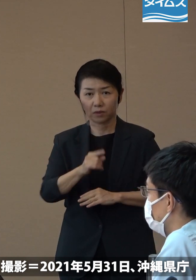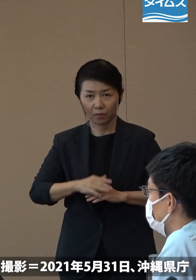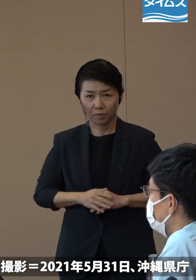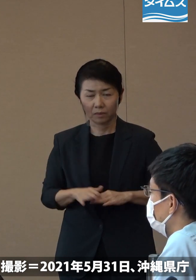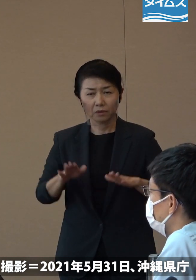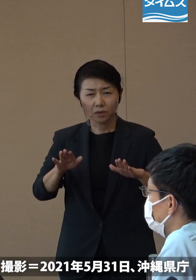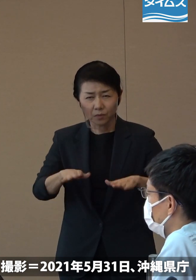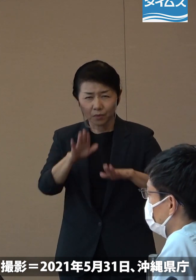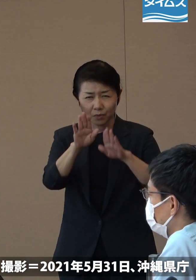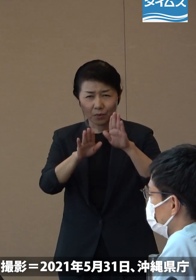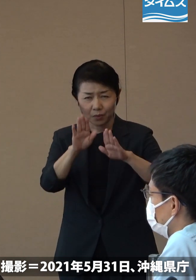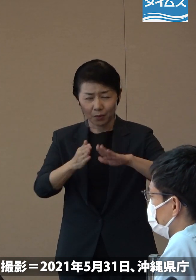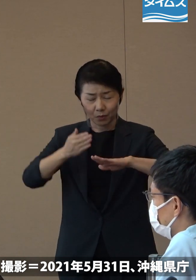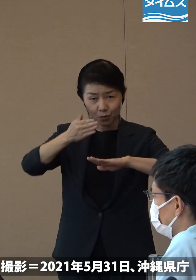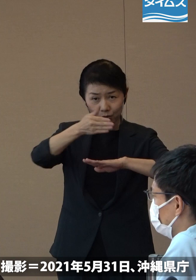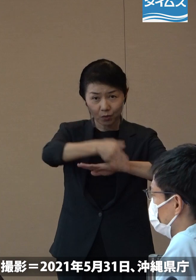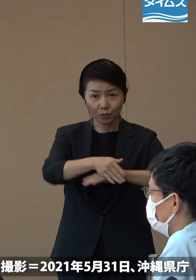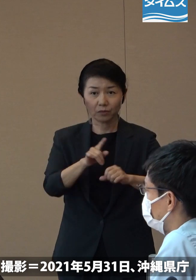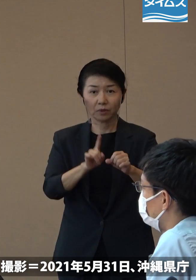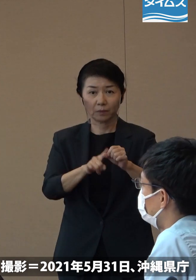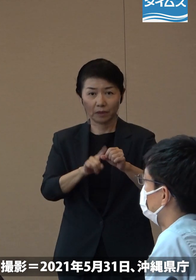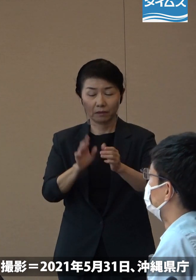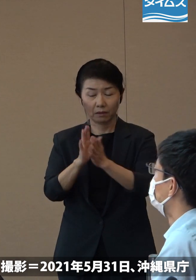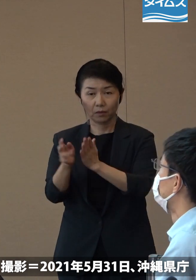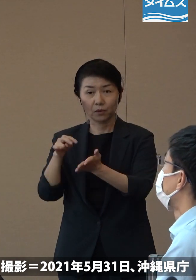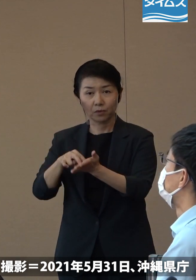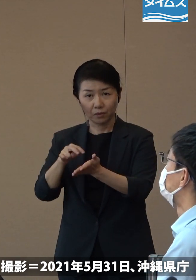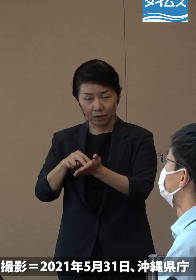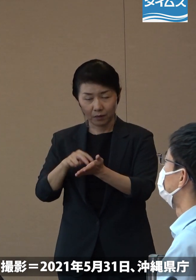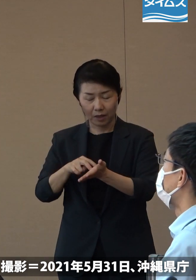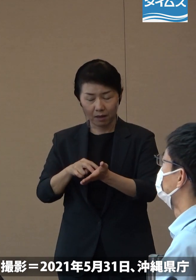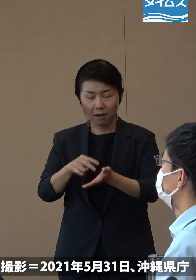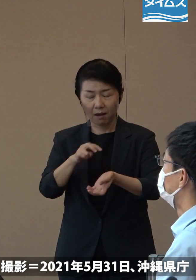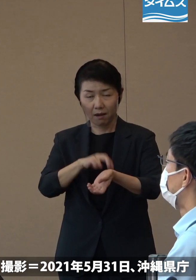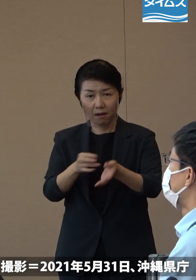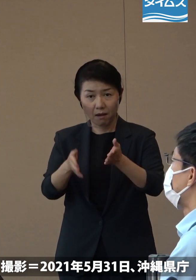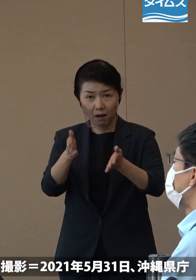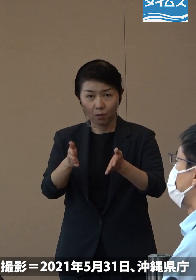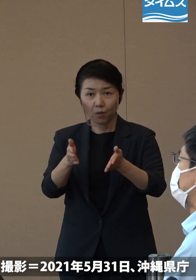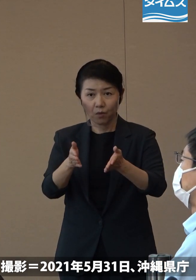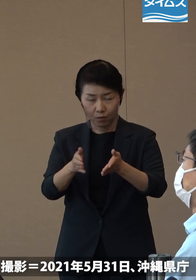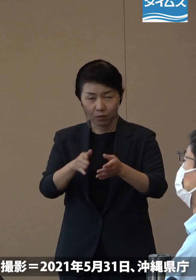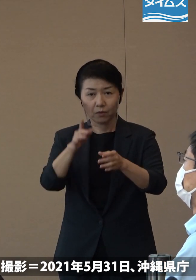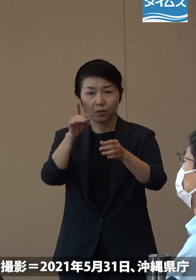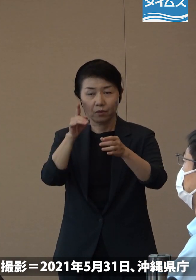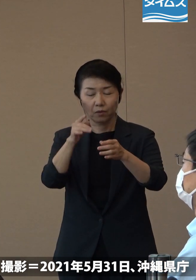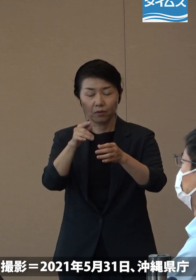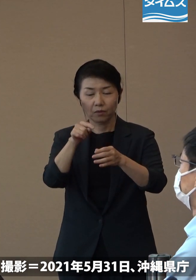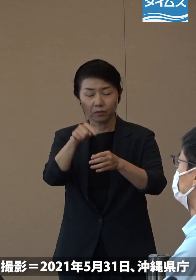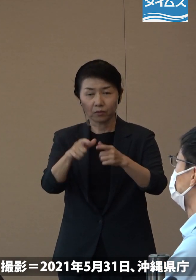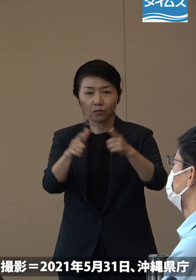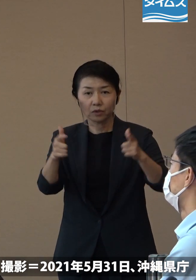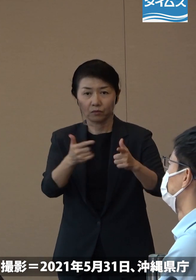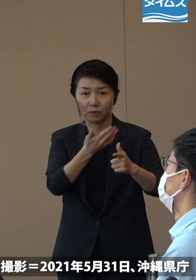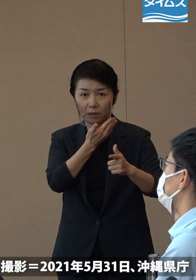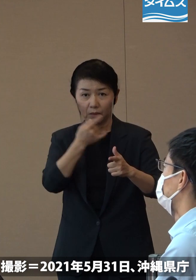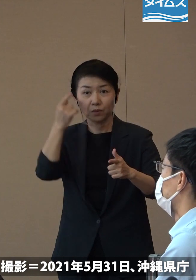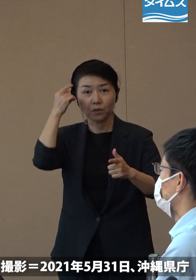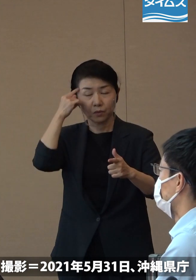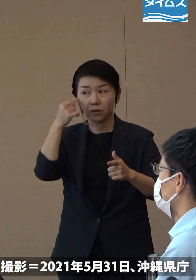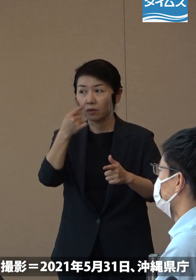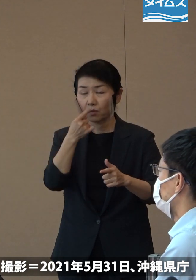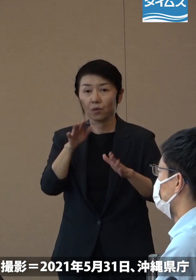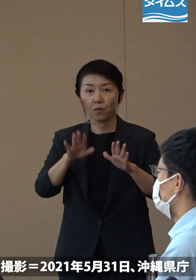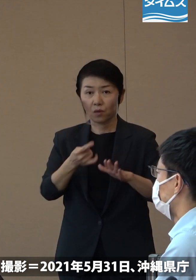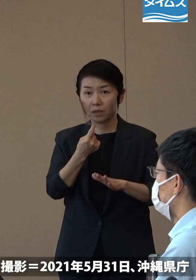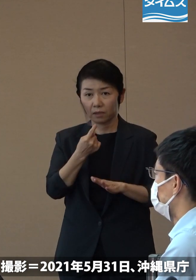況を乗り越えるため、県では看護業務等に従事していただける方がさらに必要と考えており、本日私から